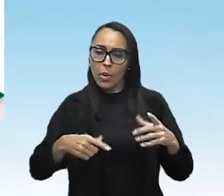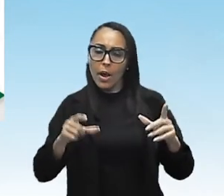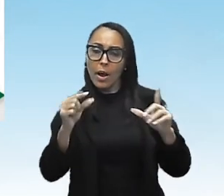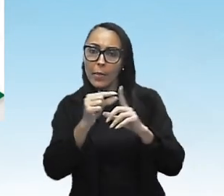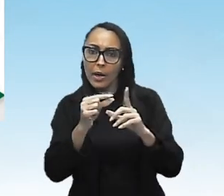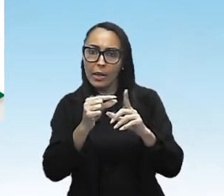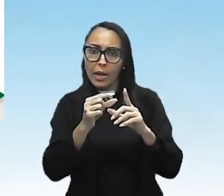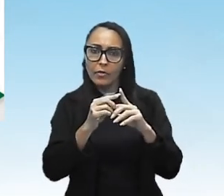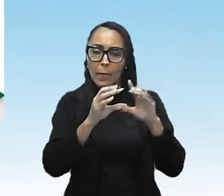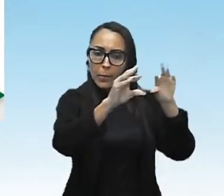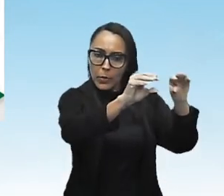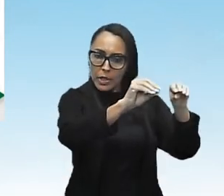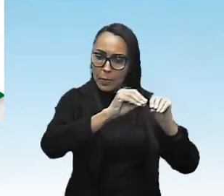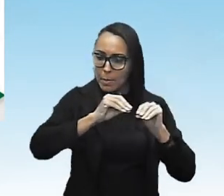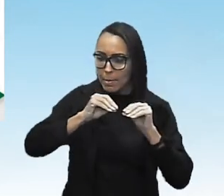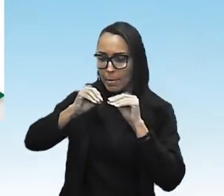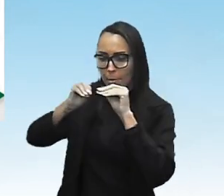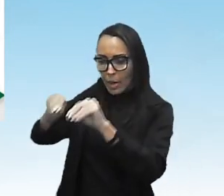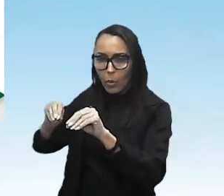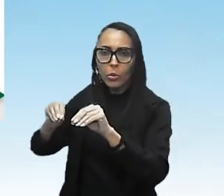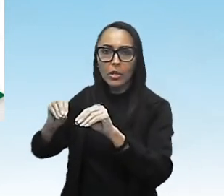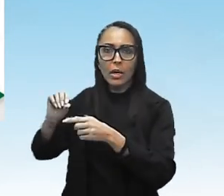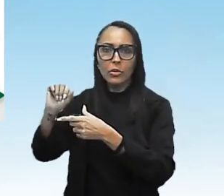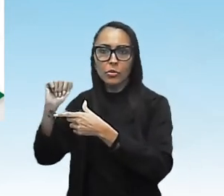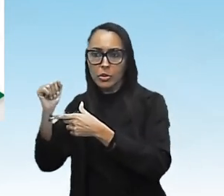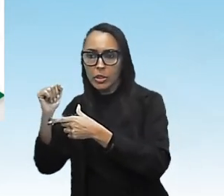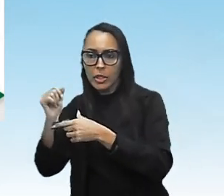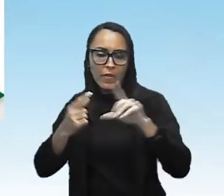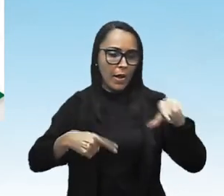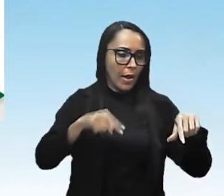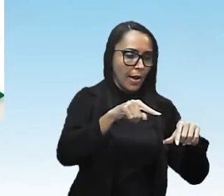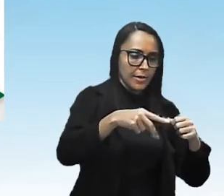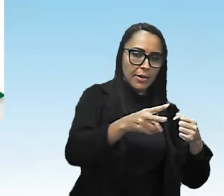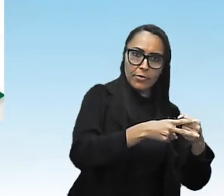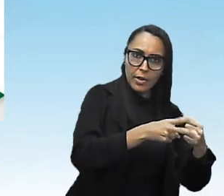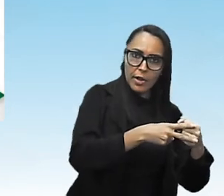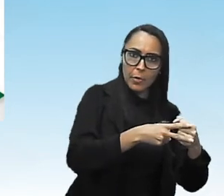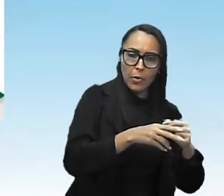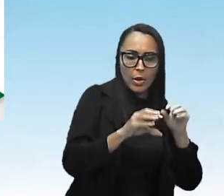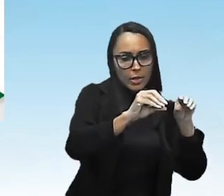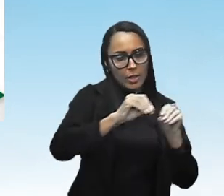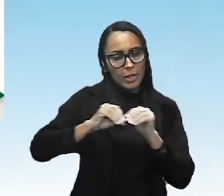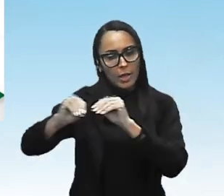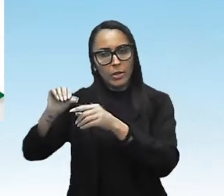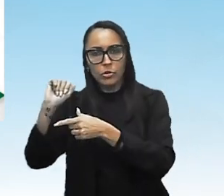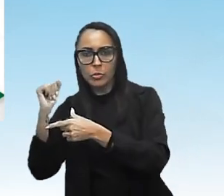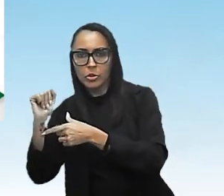uma classe gramatical para outra classe gramatical, certo? E temos